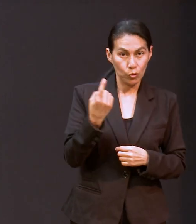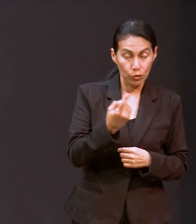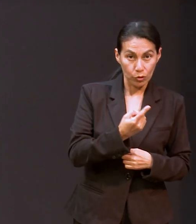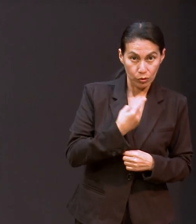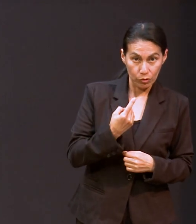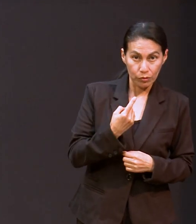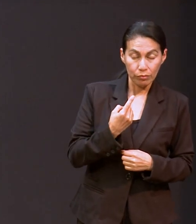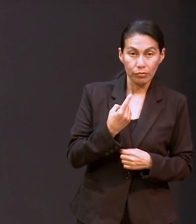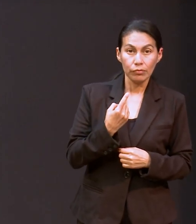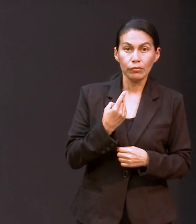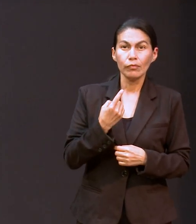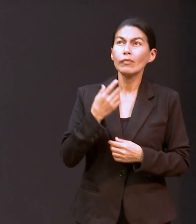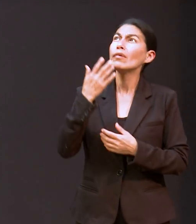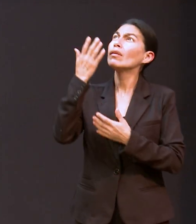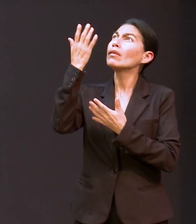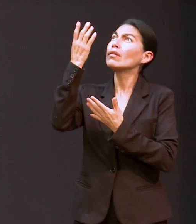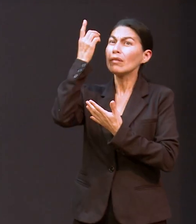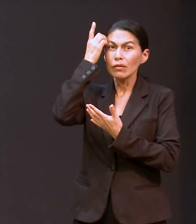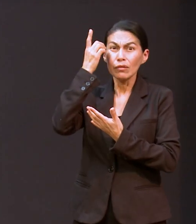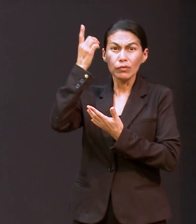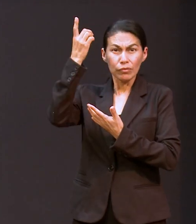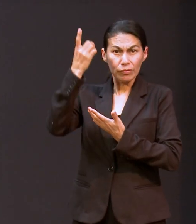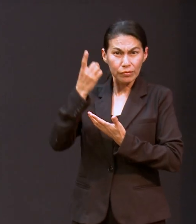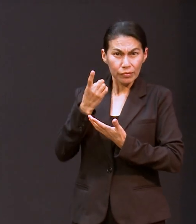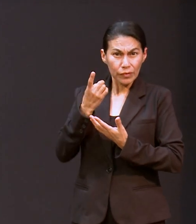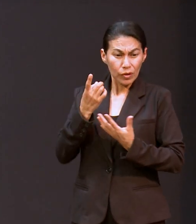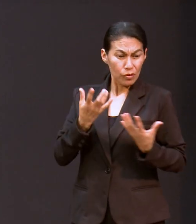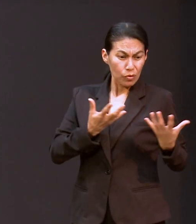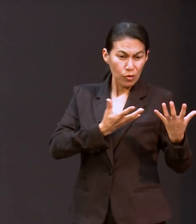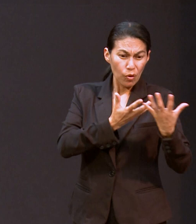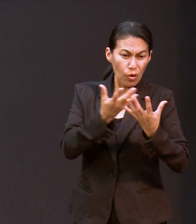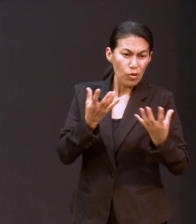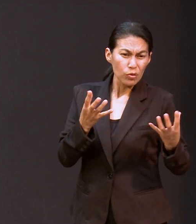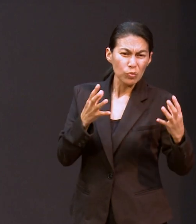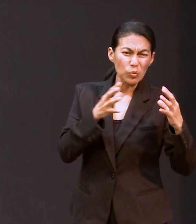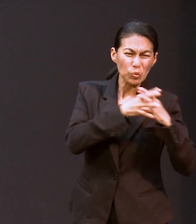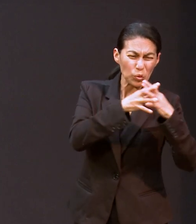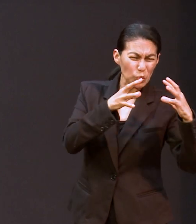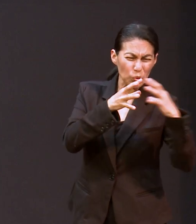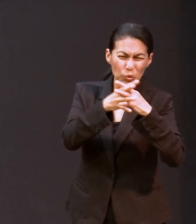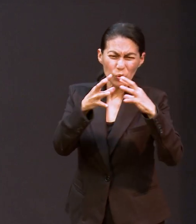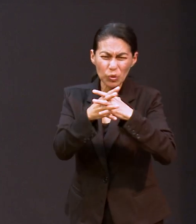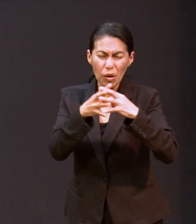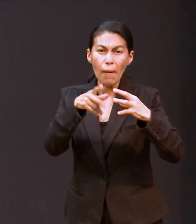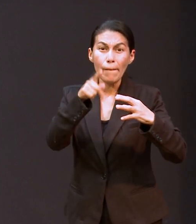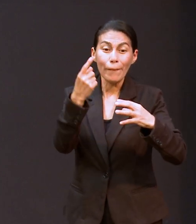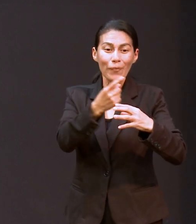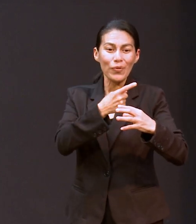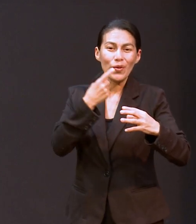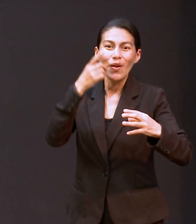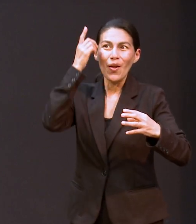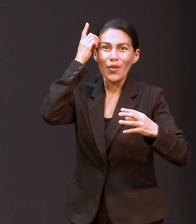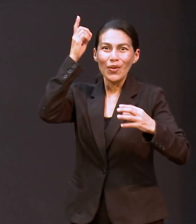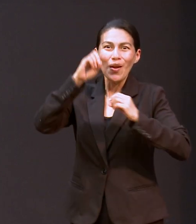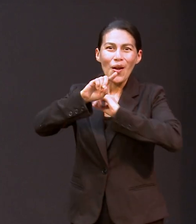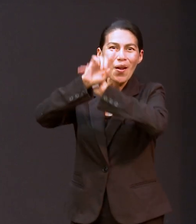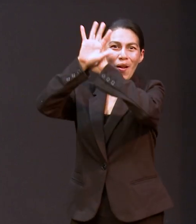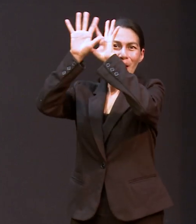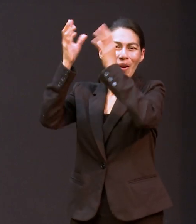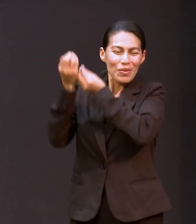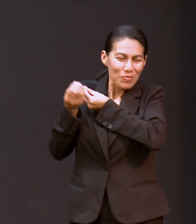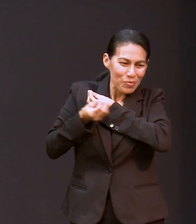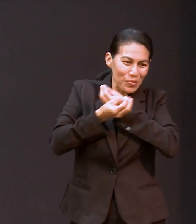Nosotros tomamos parte en este gran conflicto para revelar La gloria de Dios en este